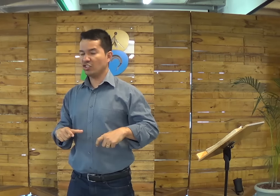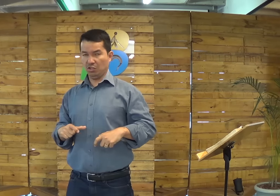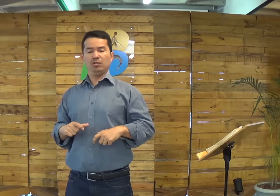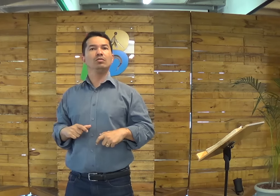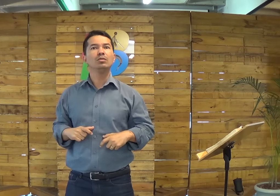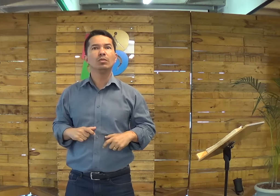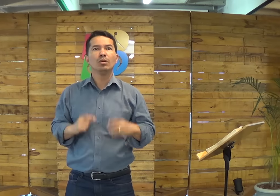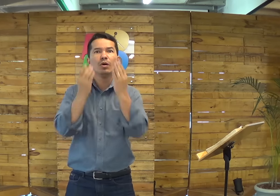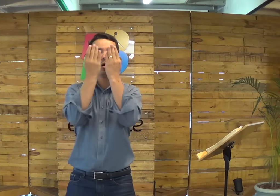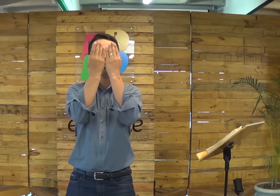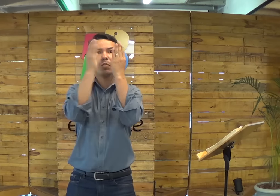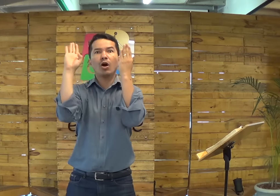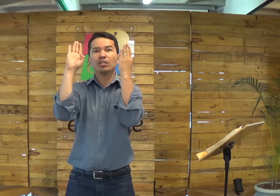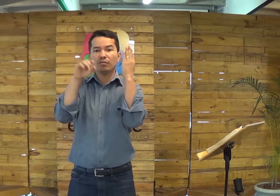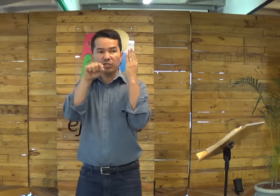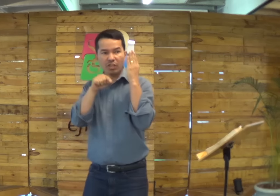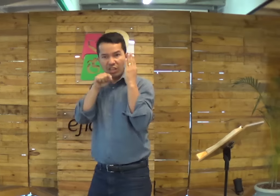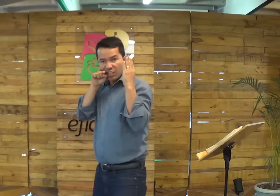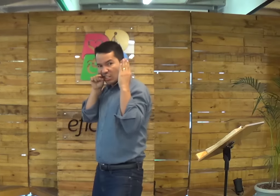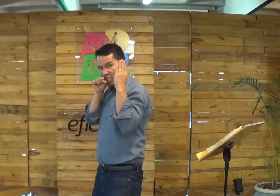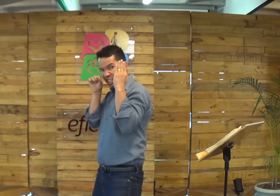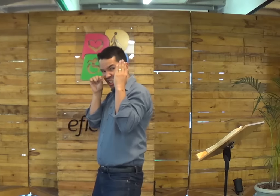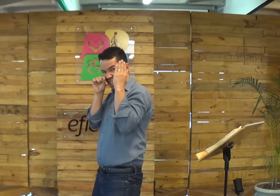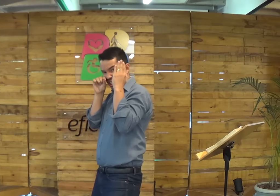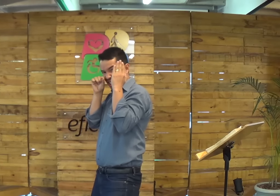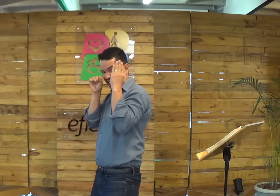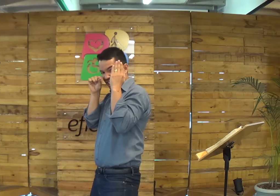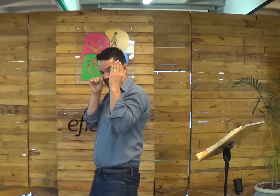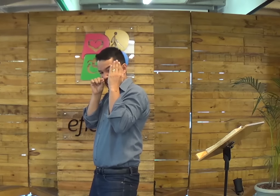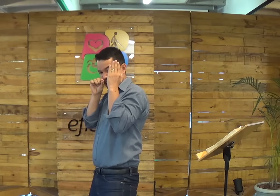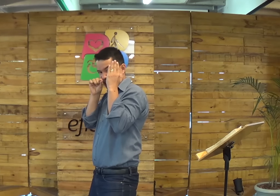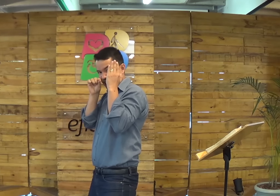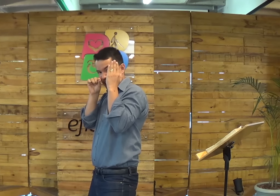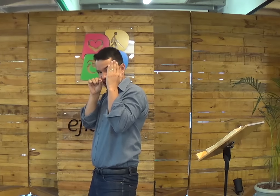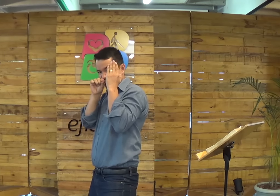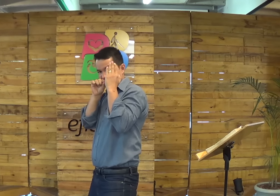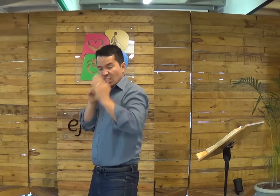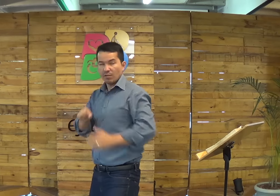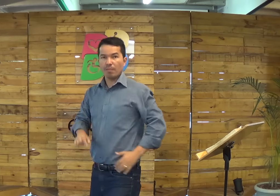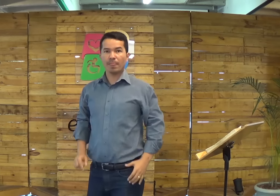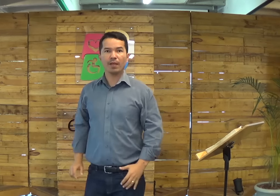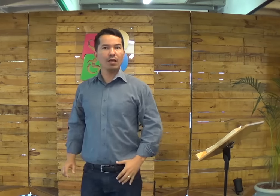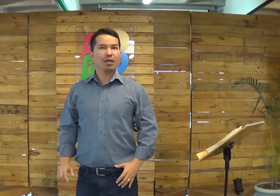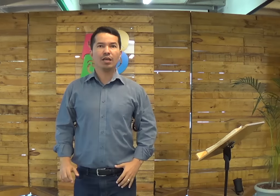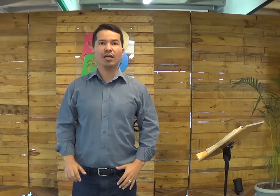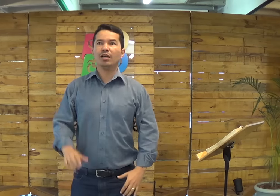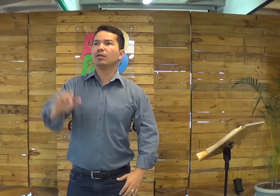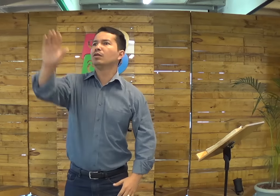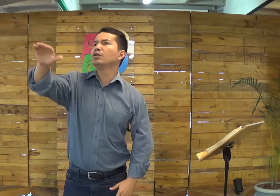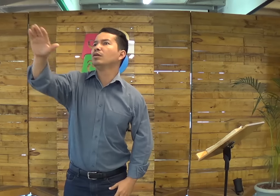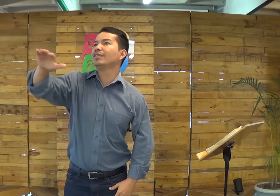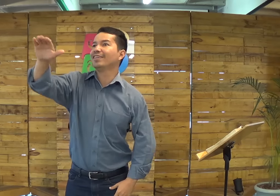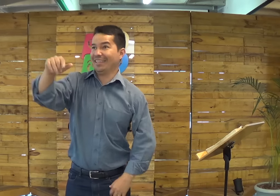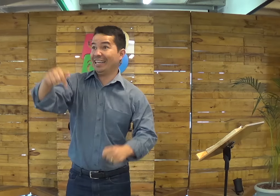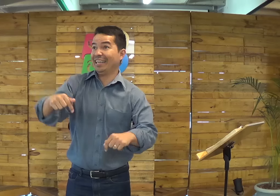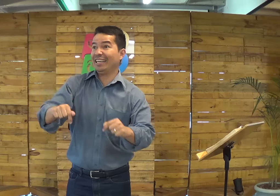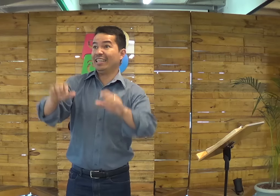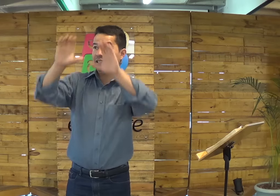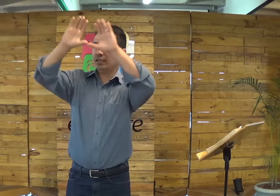no inferno onde que eu tô tem uma porta ai deixa eu ir lá você vai vamos ver oi aqui